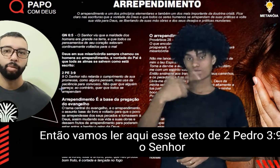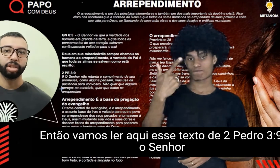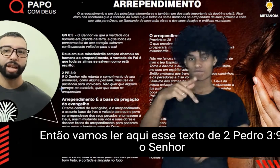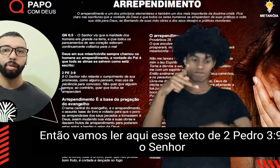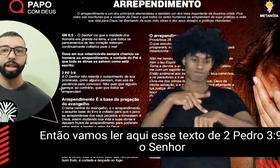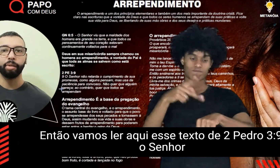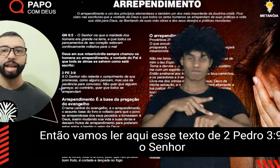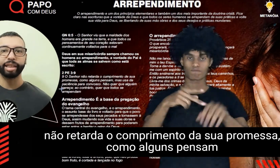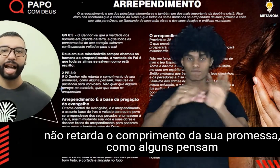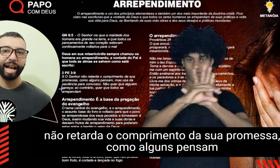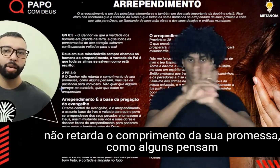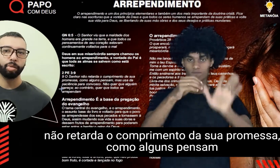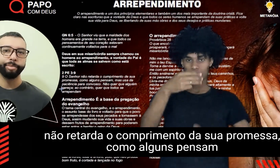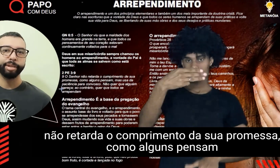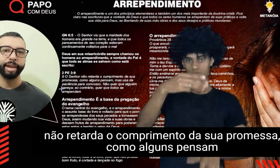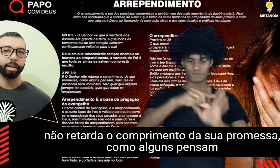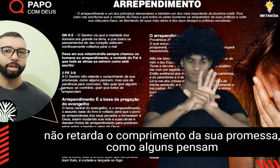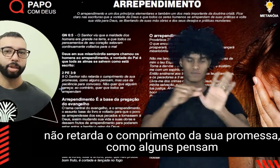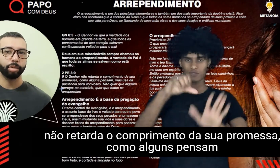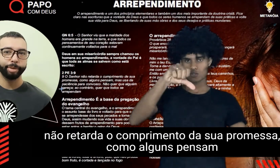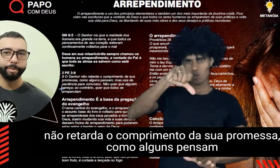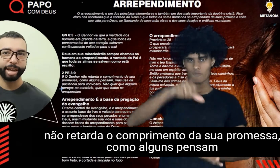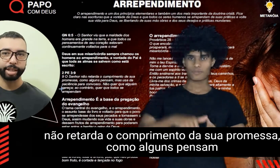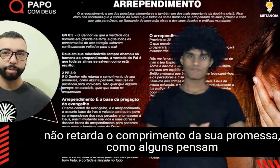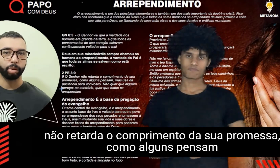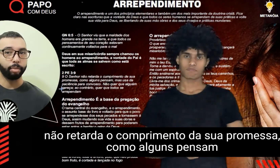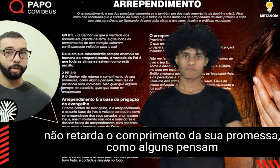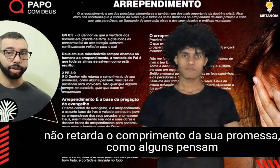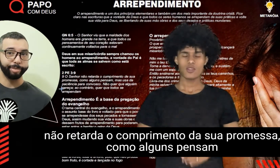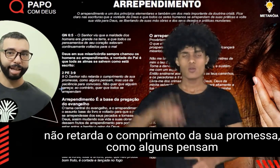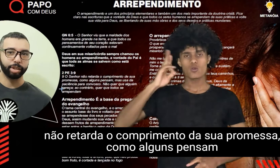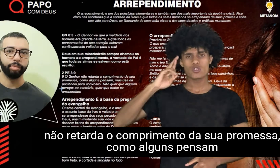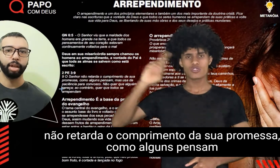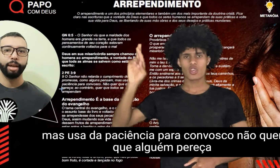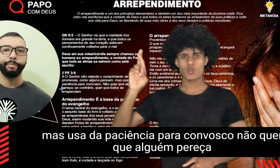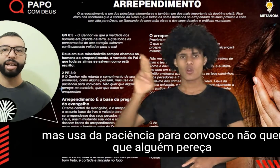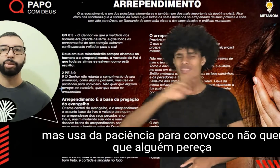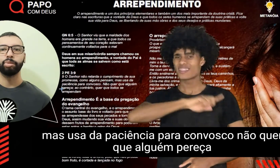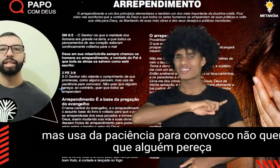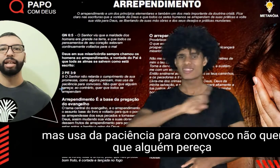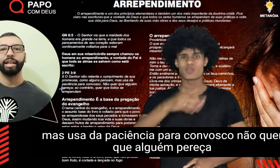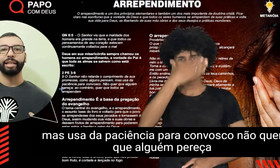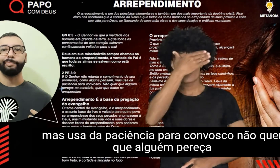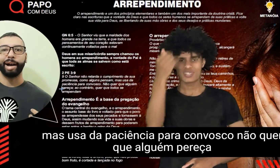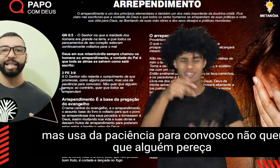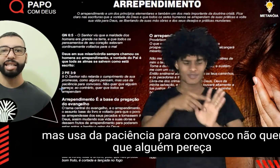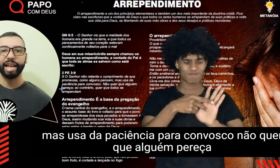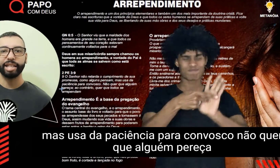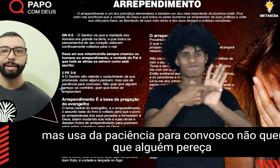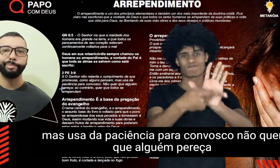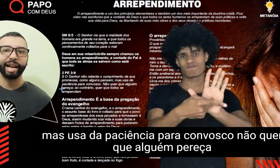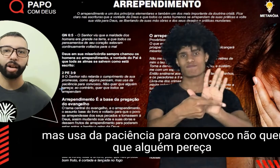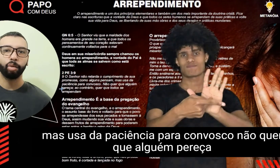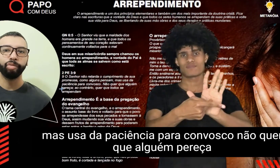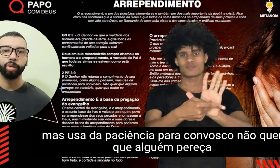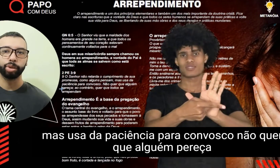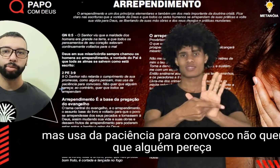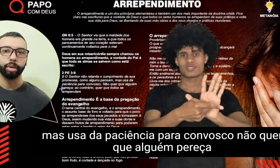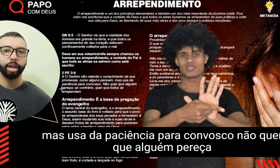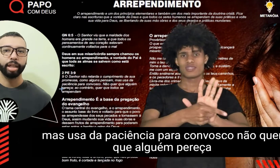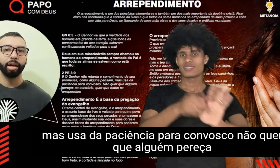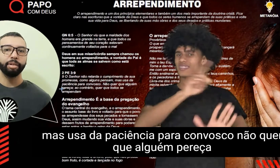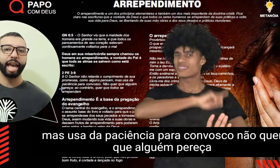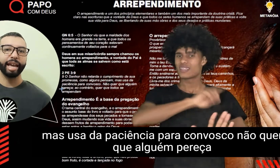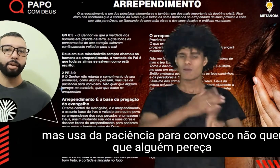9. O Senhor não retarda o cumprimento da sua promessa, como alguns pensam, mas usa da paciência para